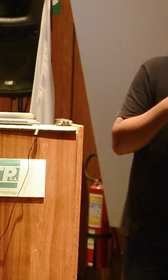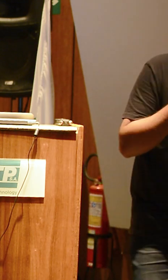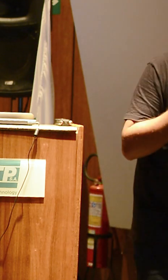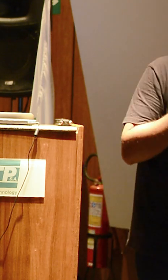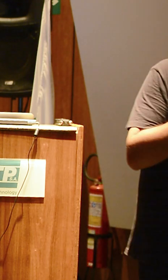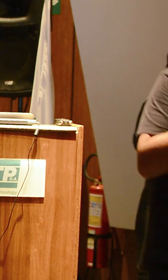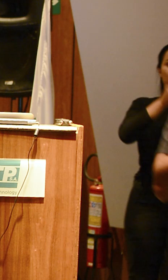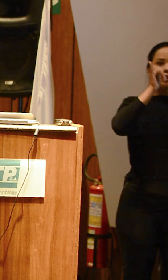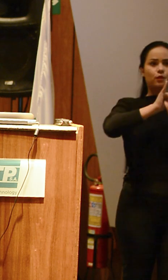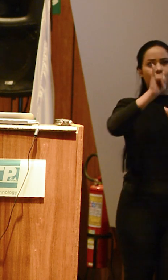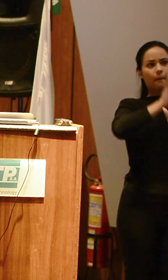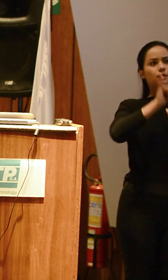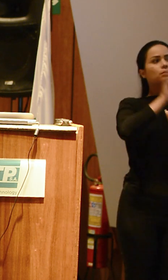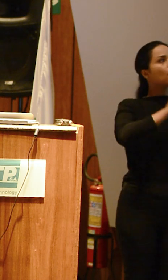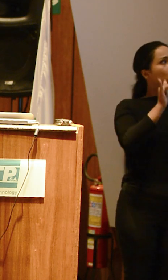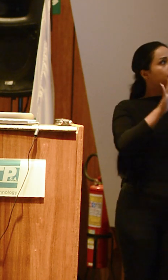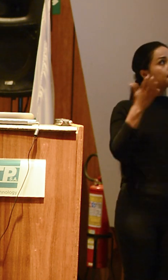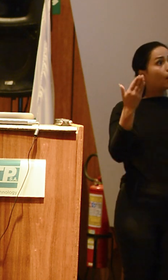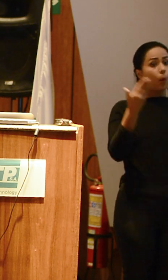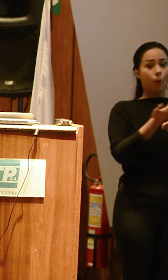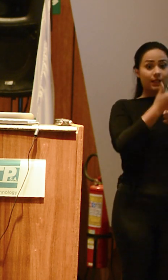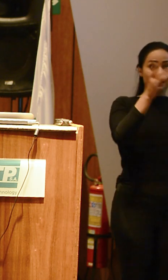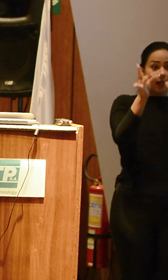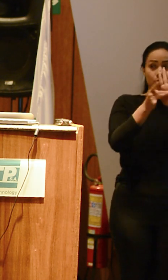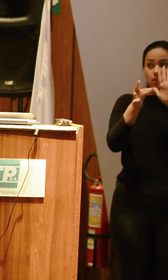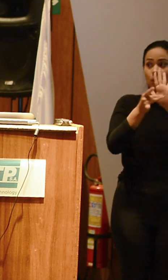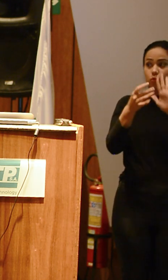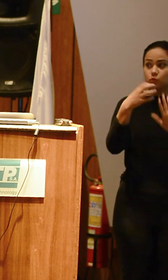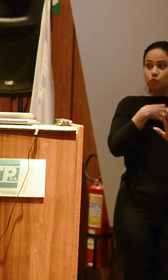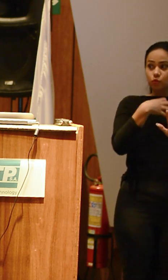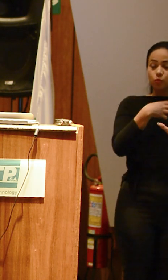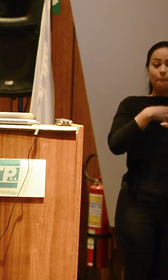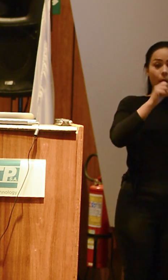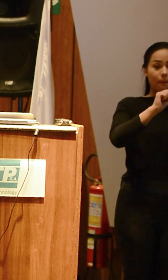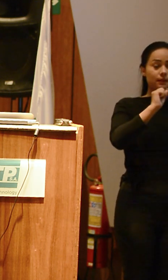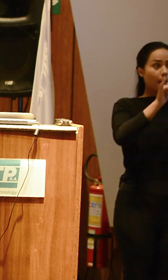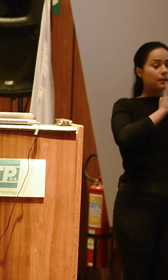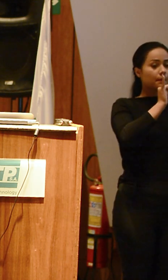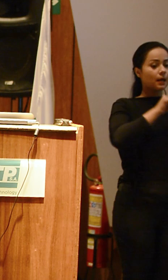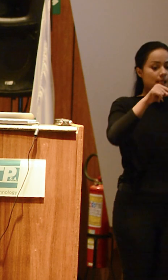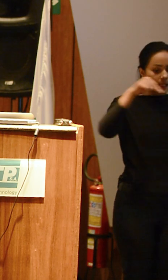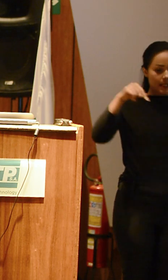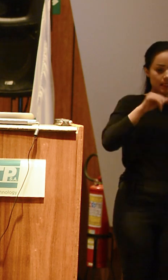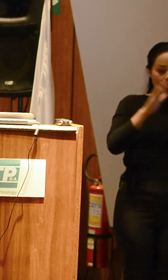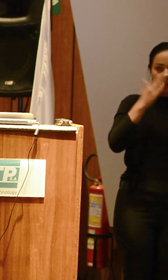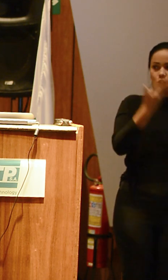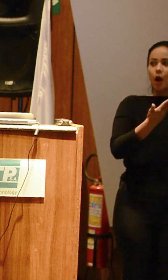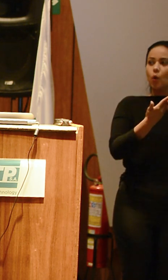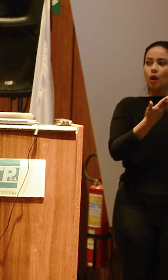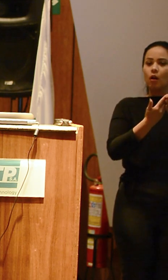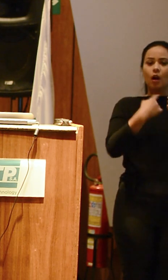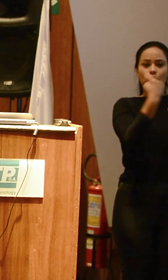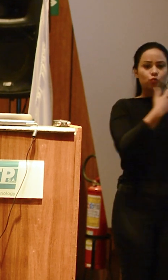informações. Então, isso aqui, essa integração sensorial, é o que vai possibilitar, por exemplo, em sala de aula,